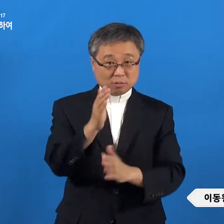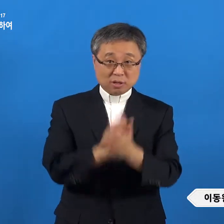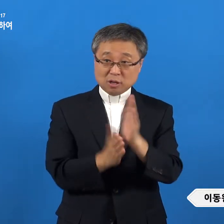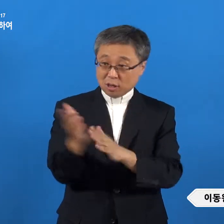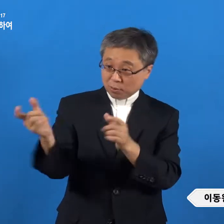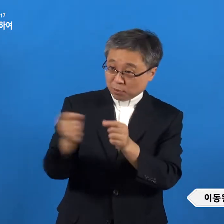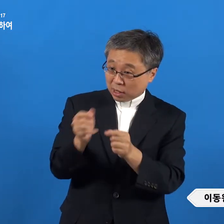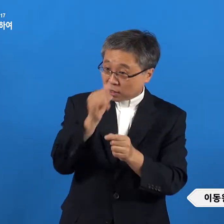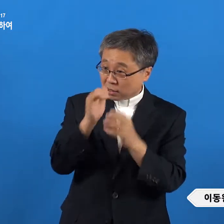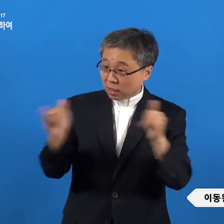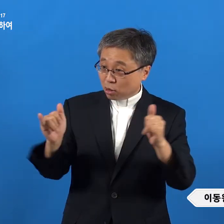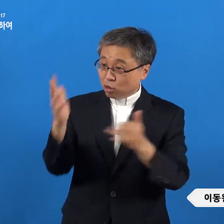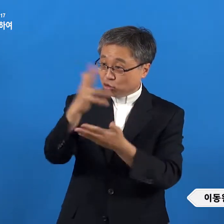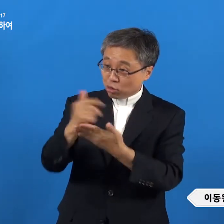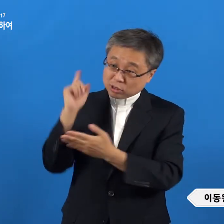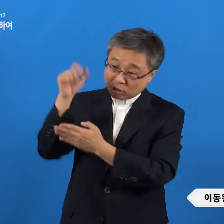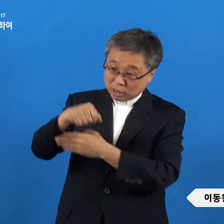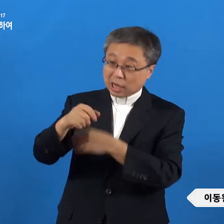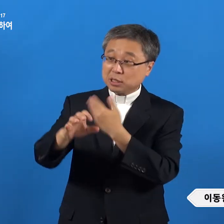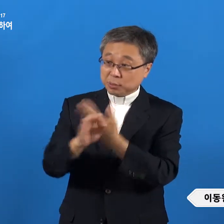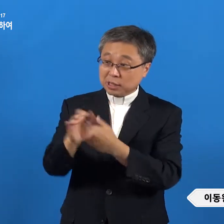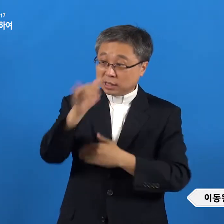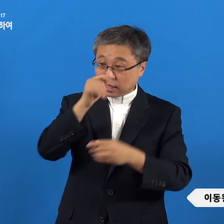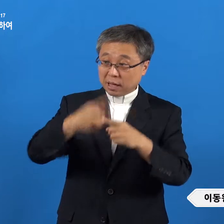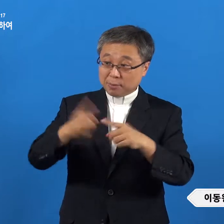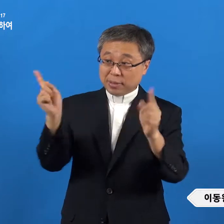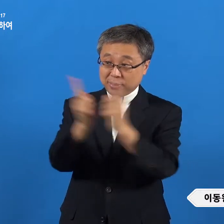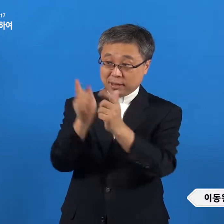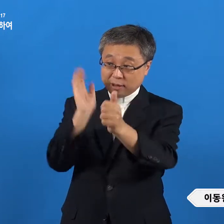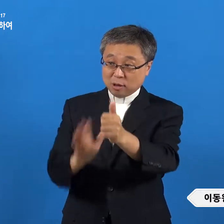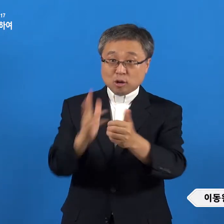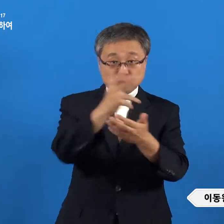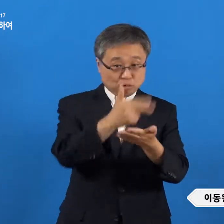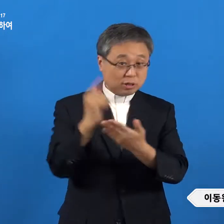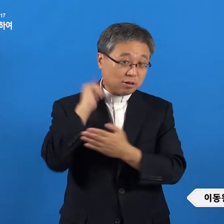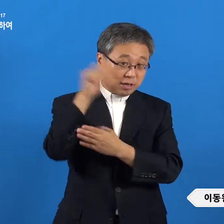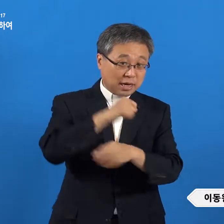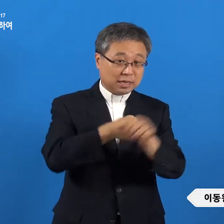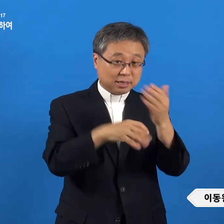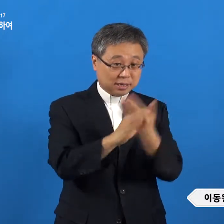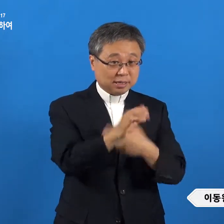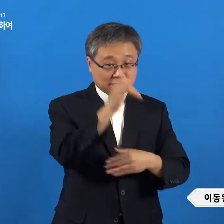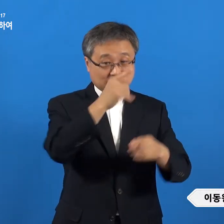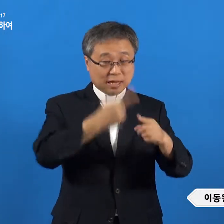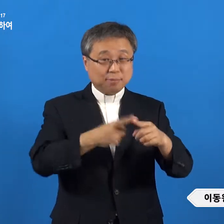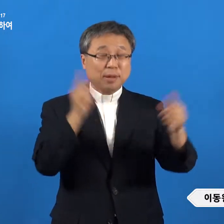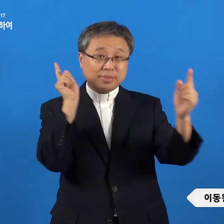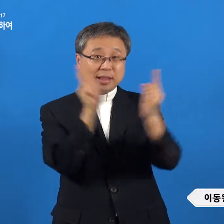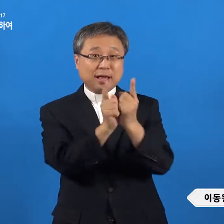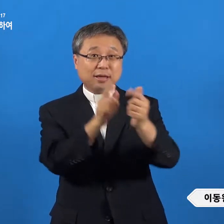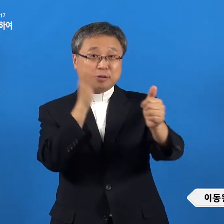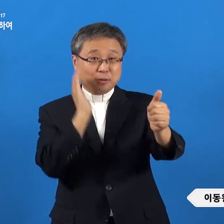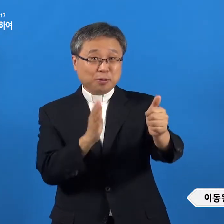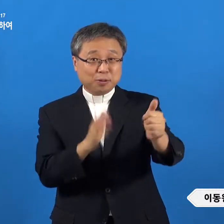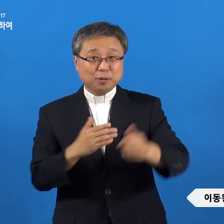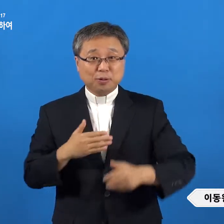주께서 허락하시면 이따 만나요. 다 같이 시작. 주께서 허락하시면 이때 만나요. 네. Lord